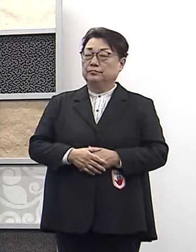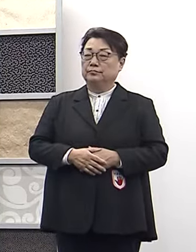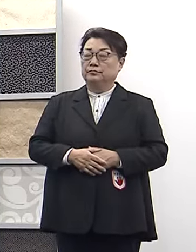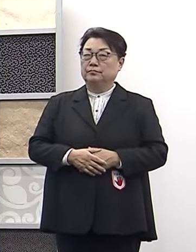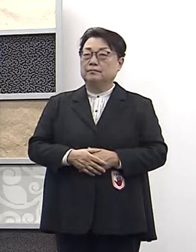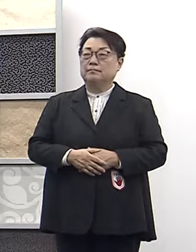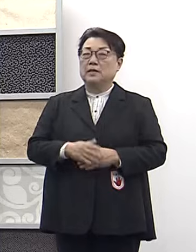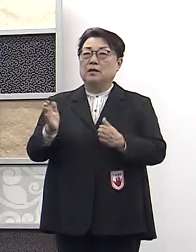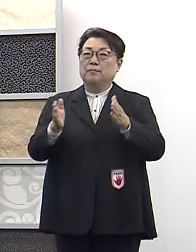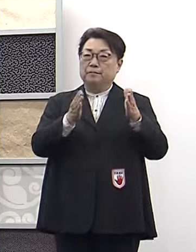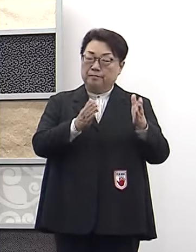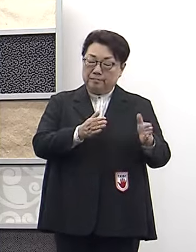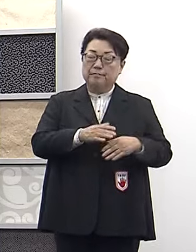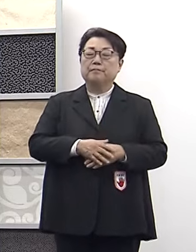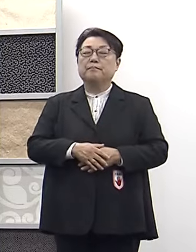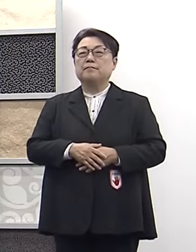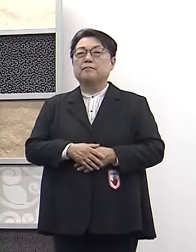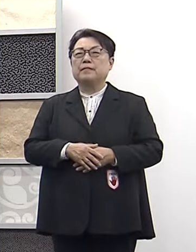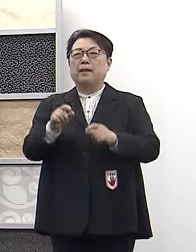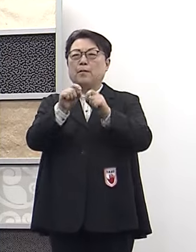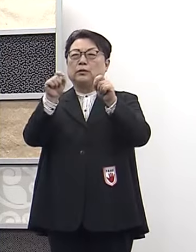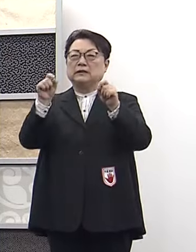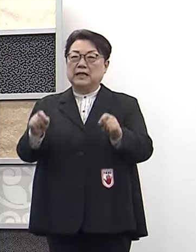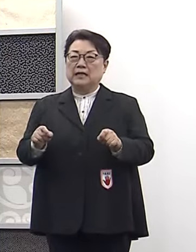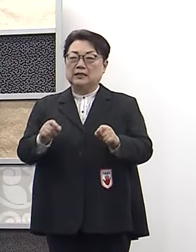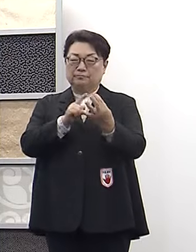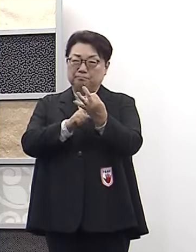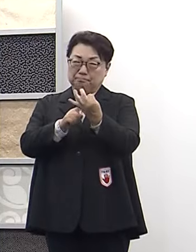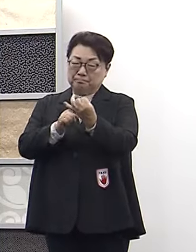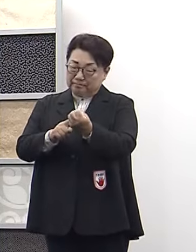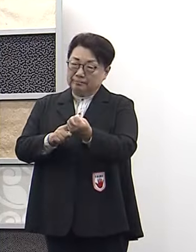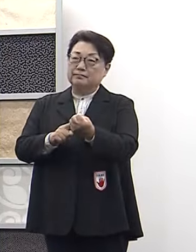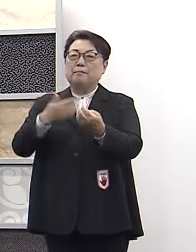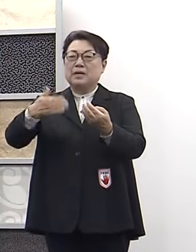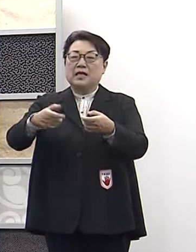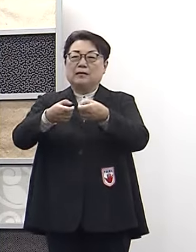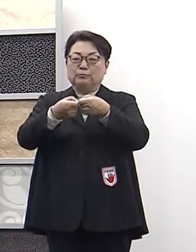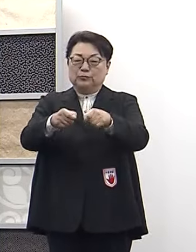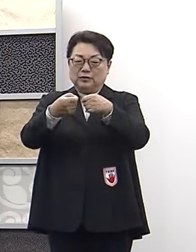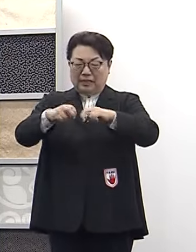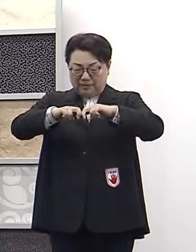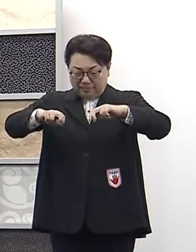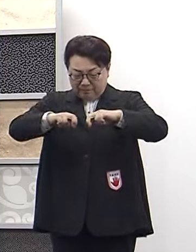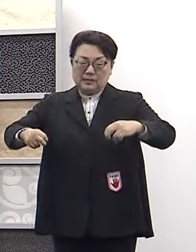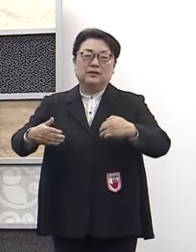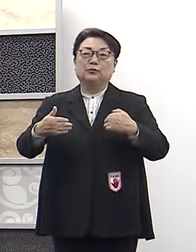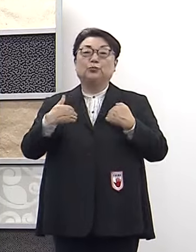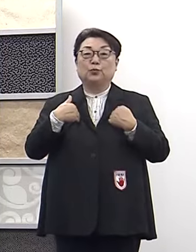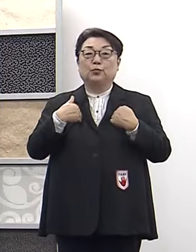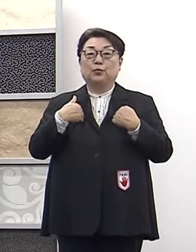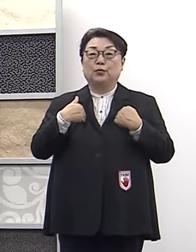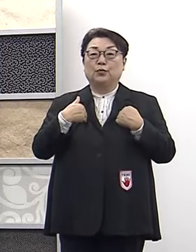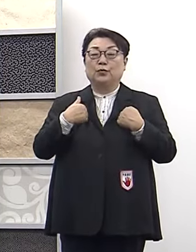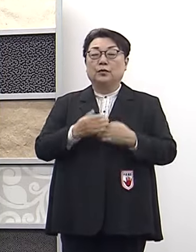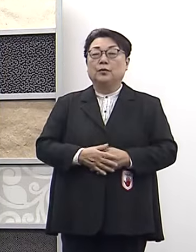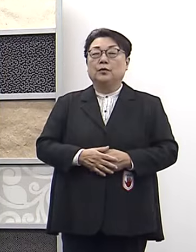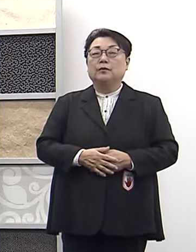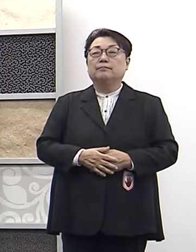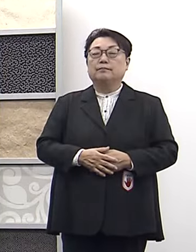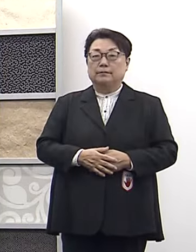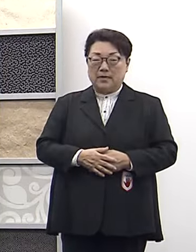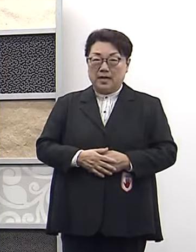まあ、一方でですね、これから問題点はさらに、なる分析が必要だとは思っておりますが、まあ、ただ高官言